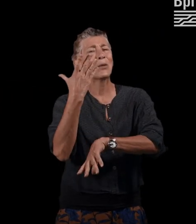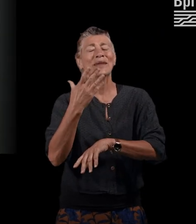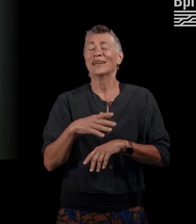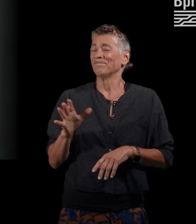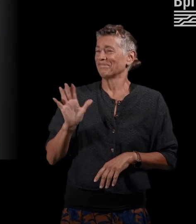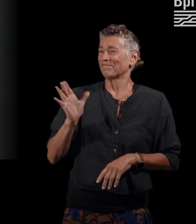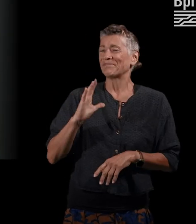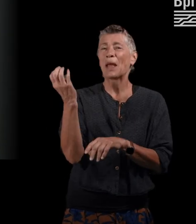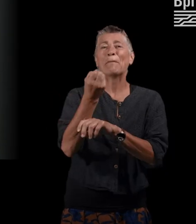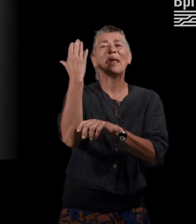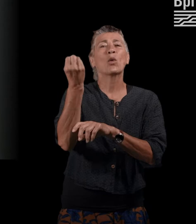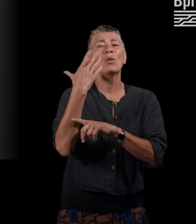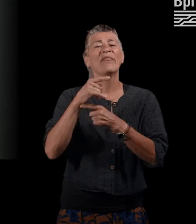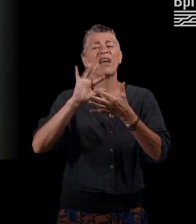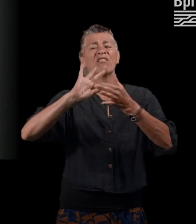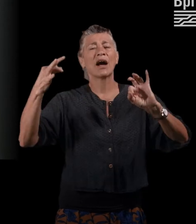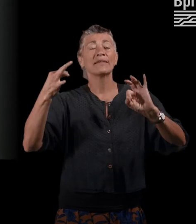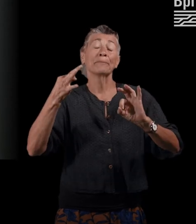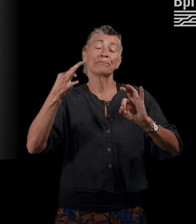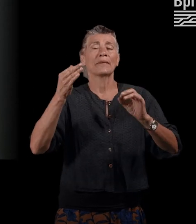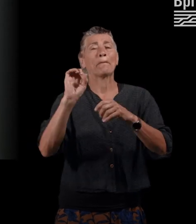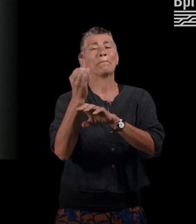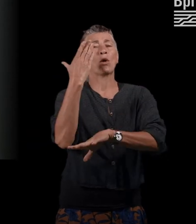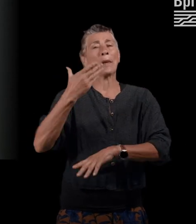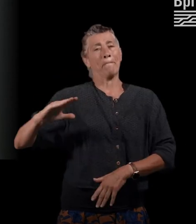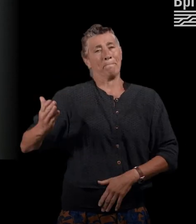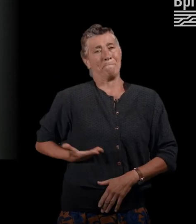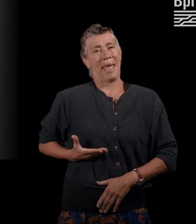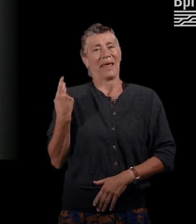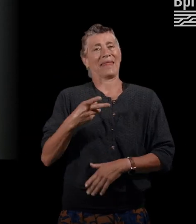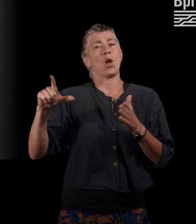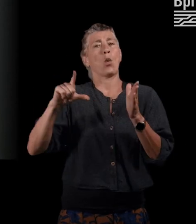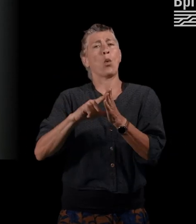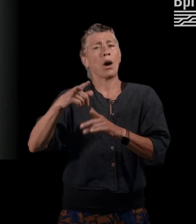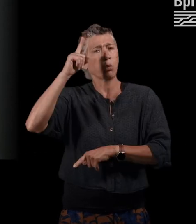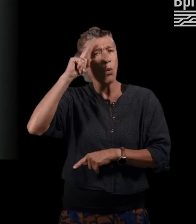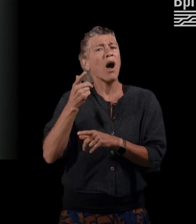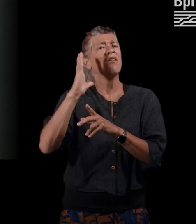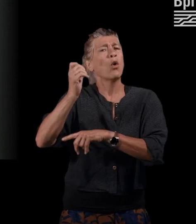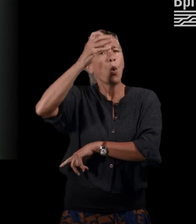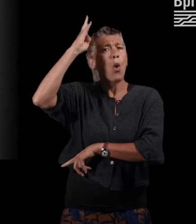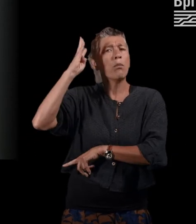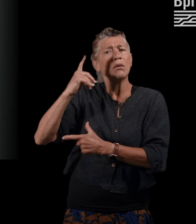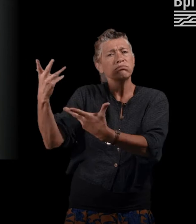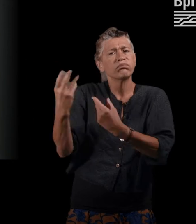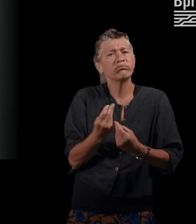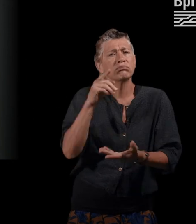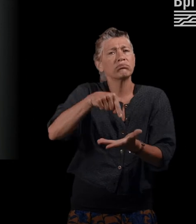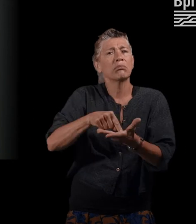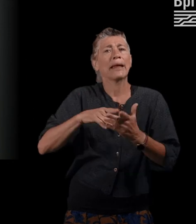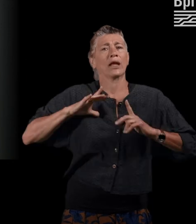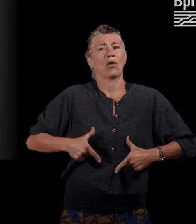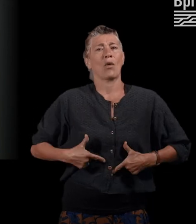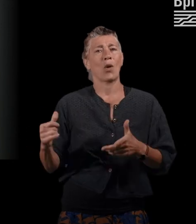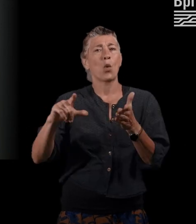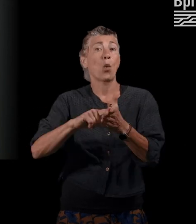Beyrouth, c'est Beyrouth, mère des lois, parce qu'elle a hébergé l'école de droit romain. Et donc, c'est Beyrouth, mère